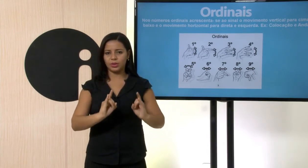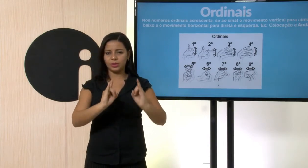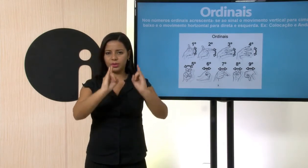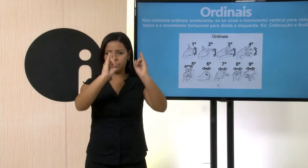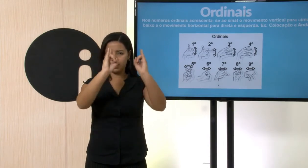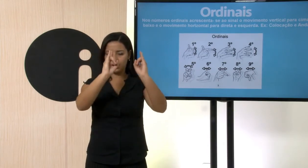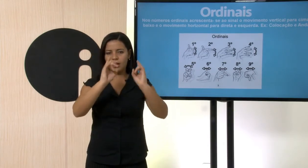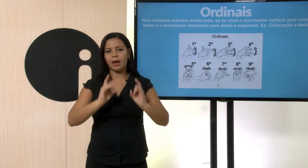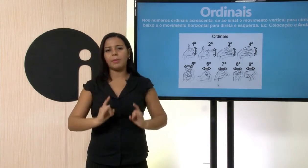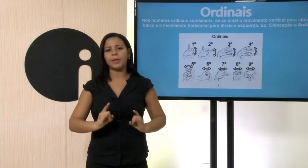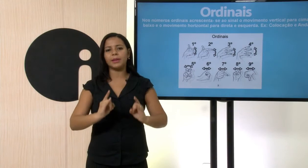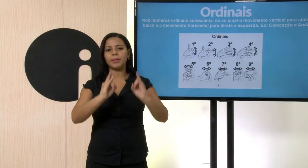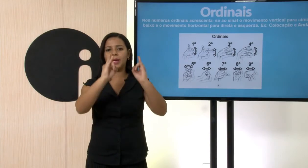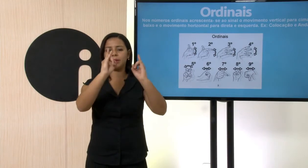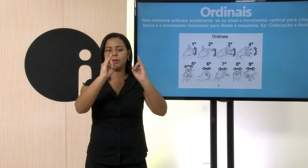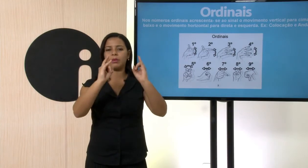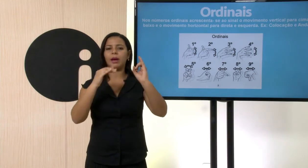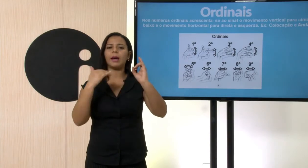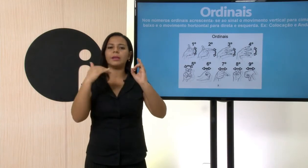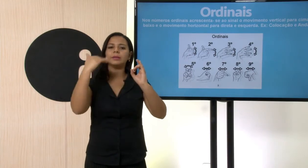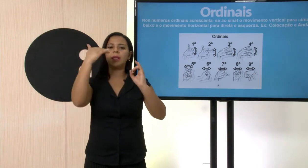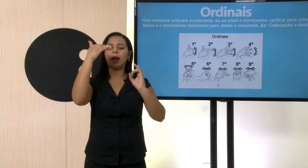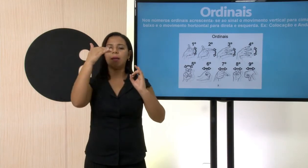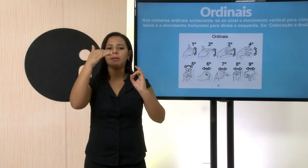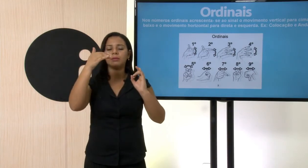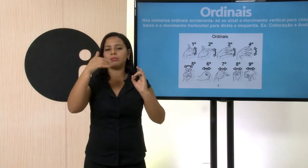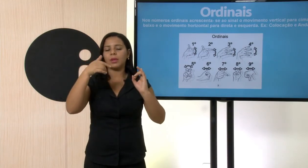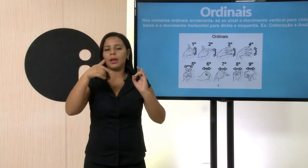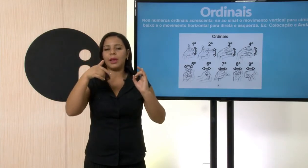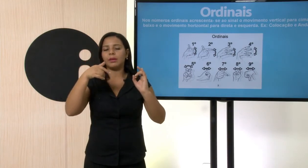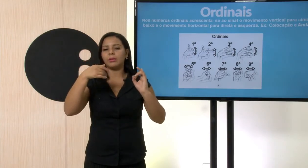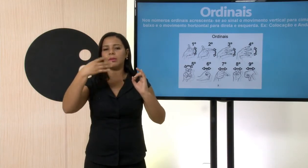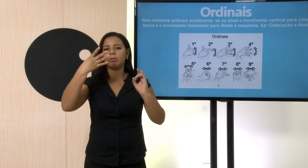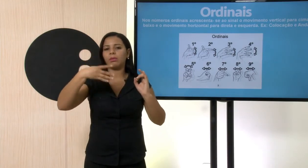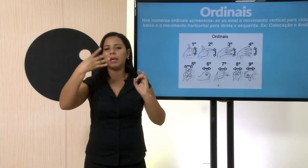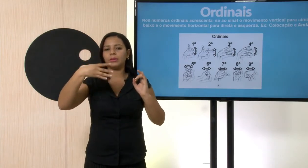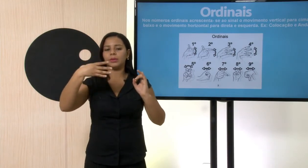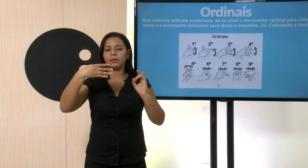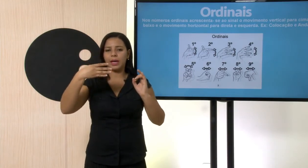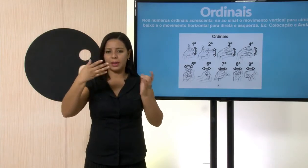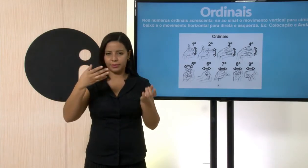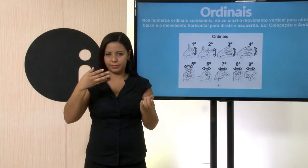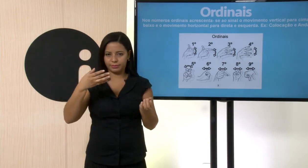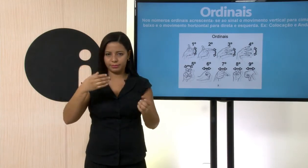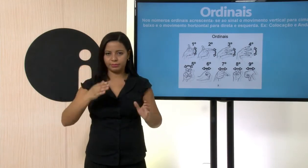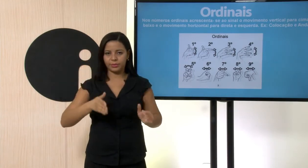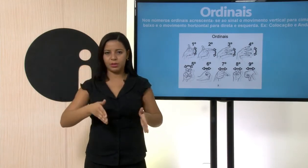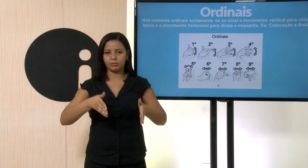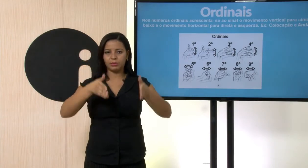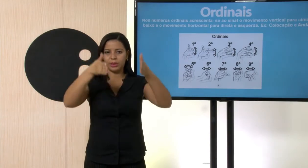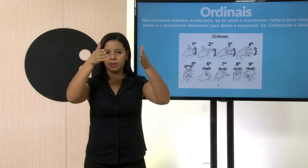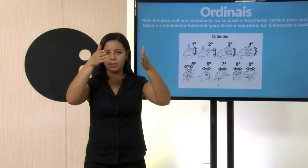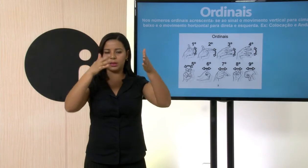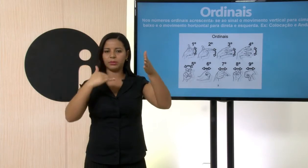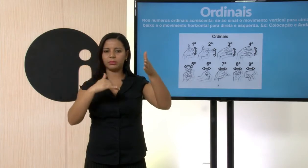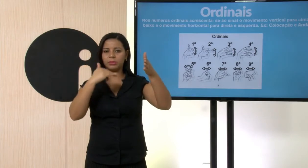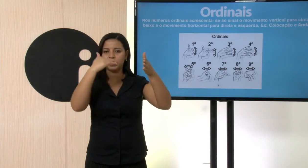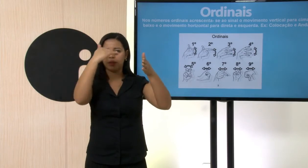este. Apartamento, andar, é o quarto andar. Então, apartamento,